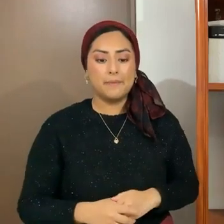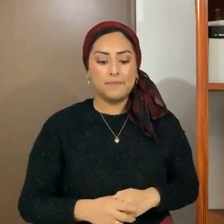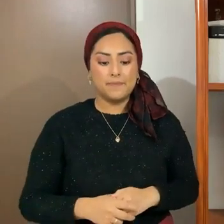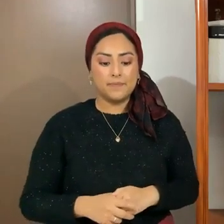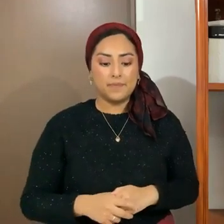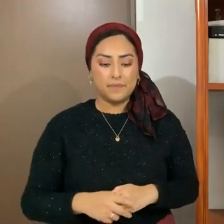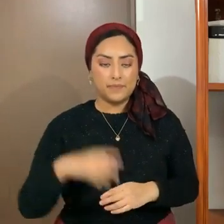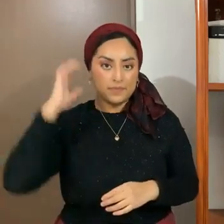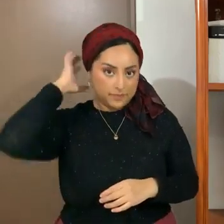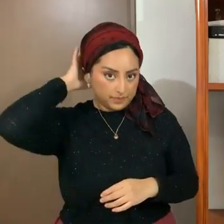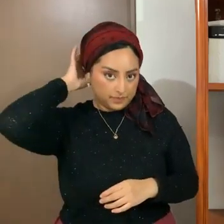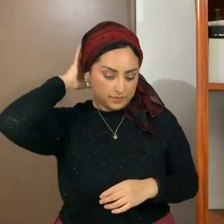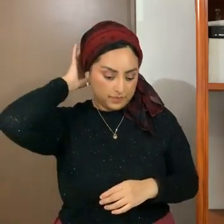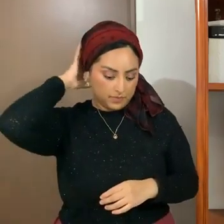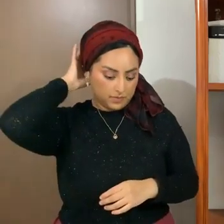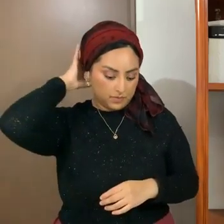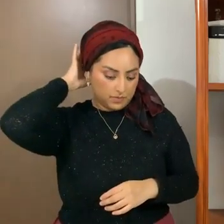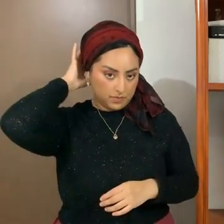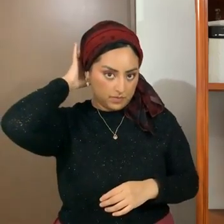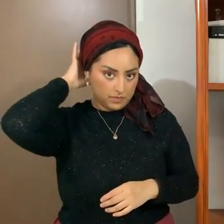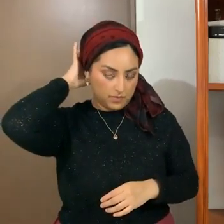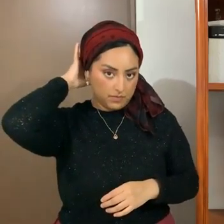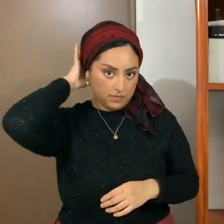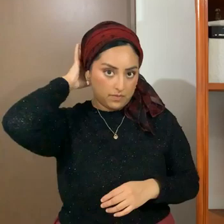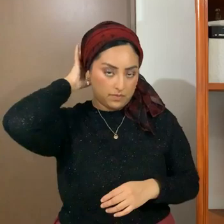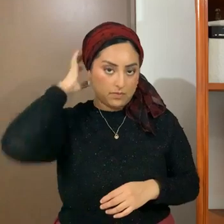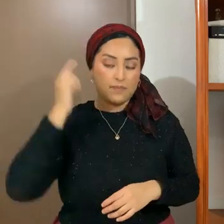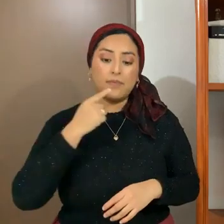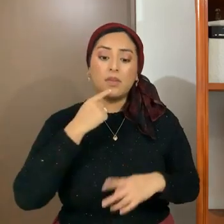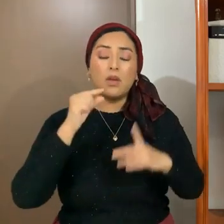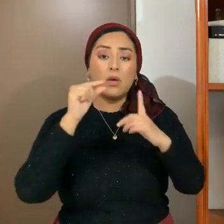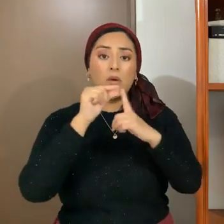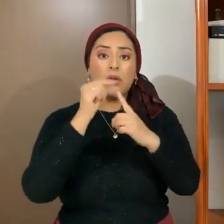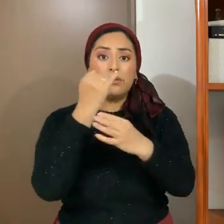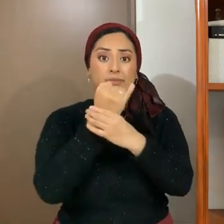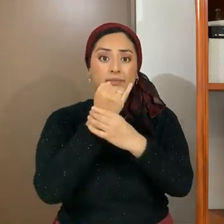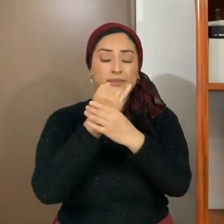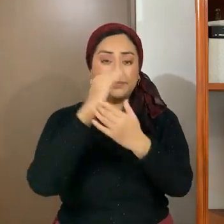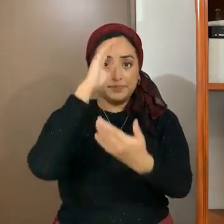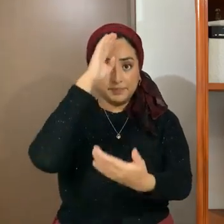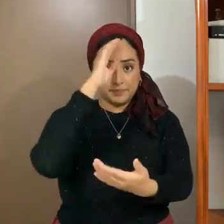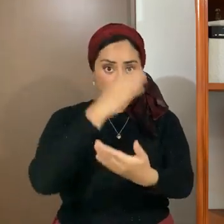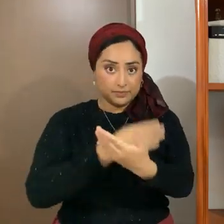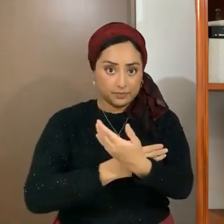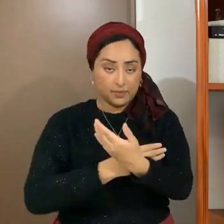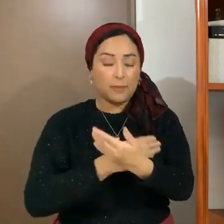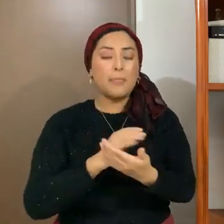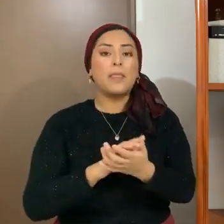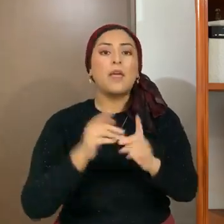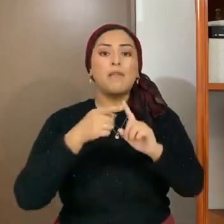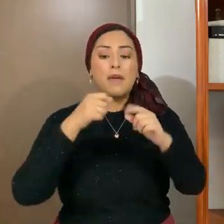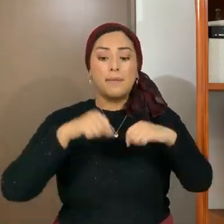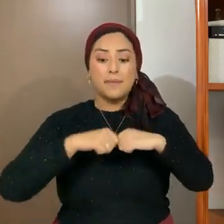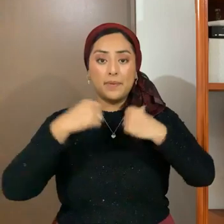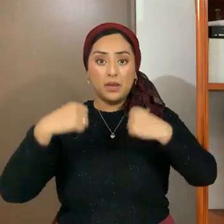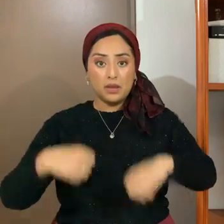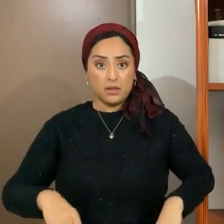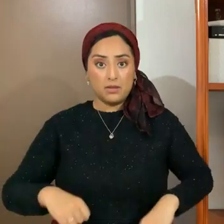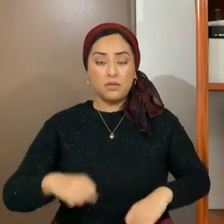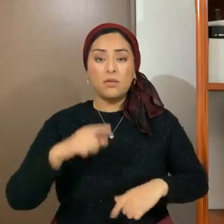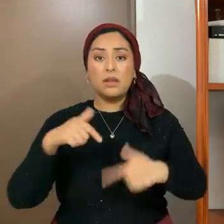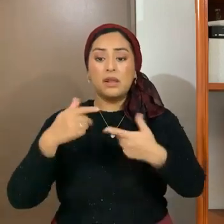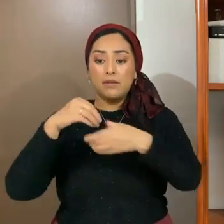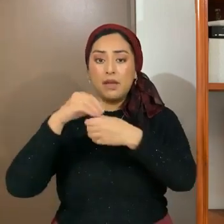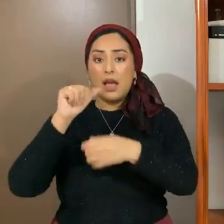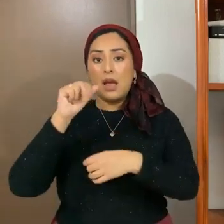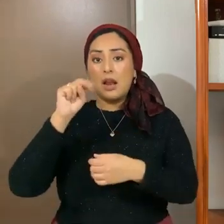más hasta el 2 y 3. Dice: las palabras de Jeremías, hijo de Hilcías, de los Coanim, que estuvieron en Anatot,